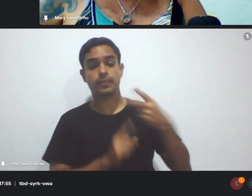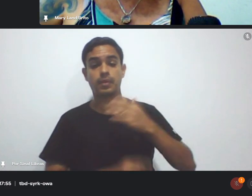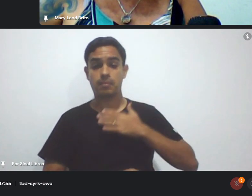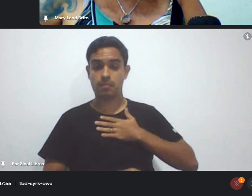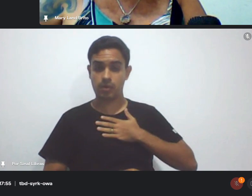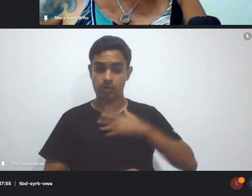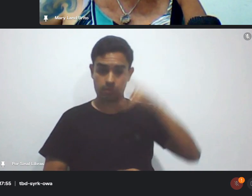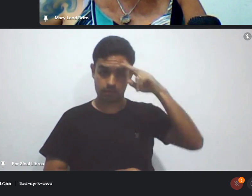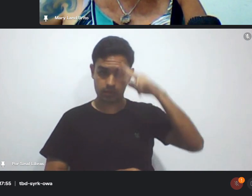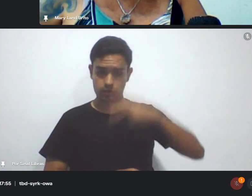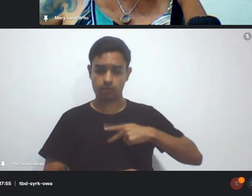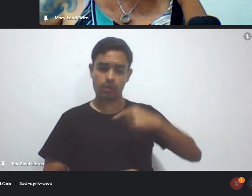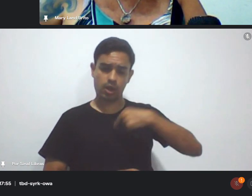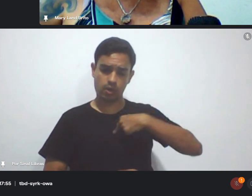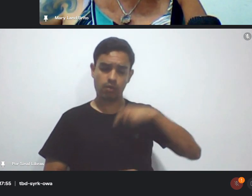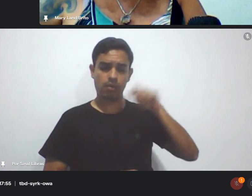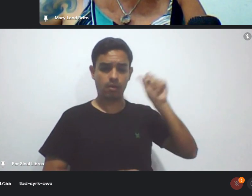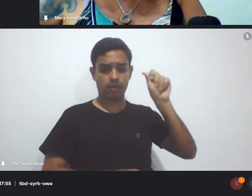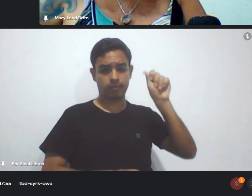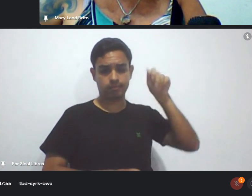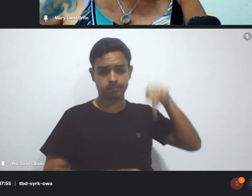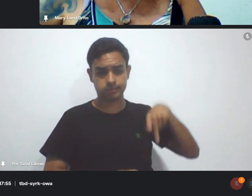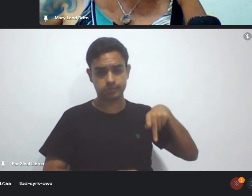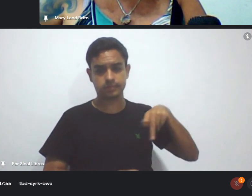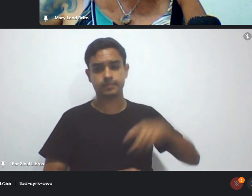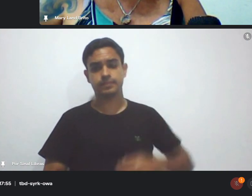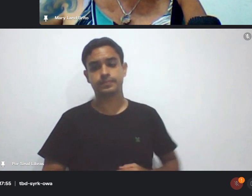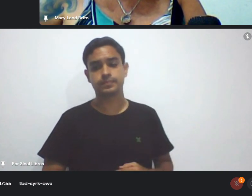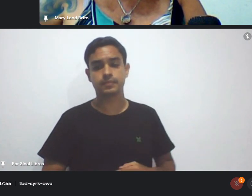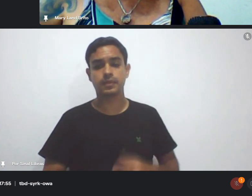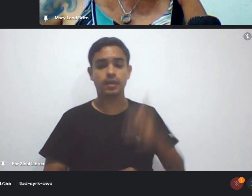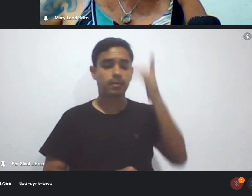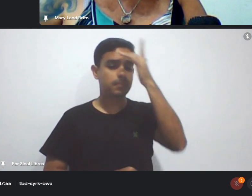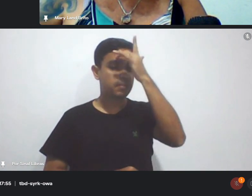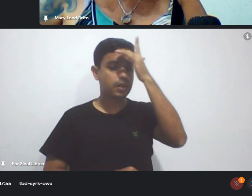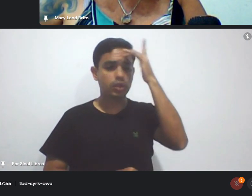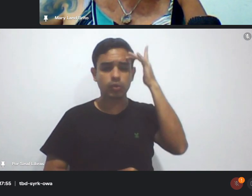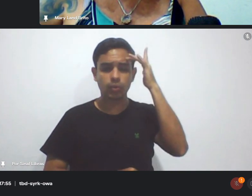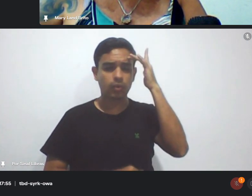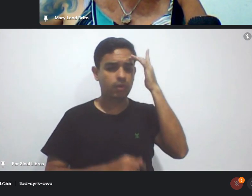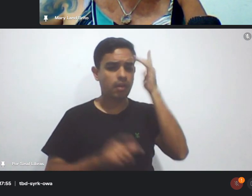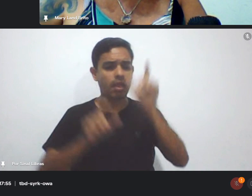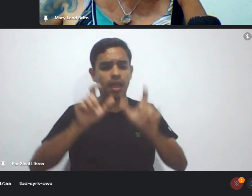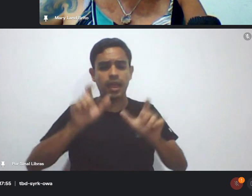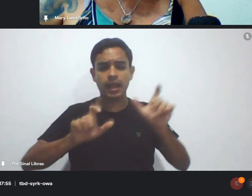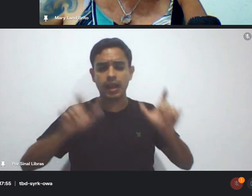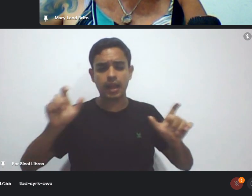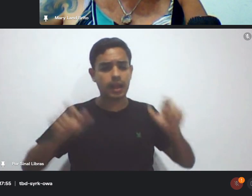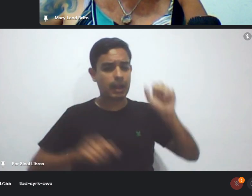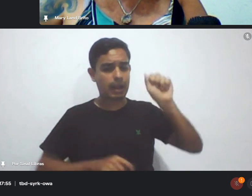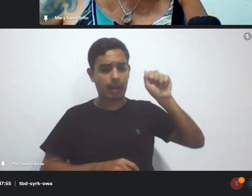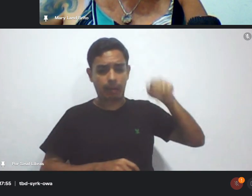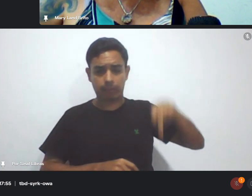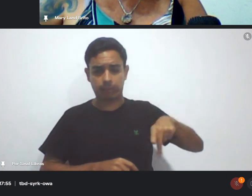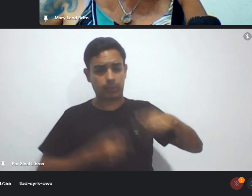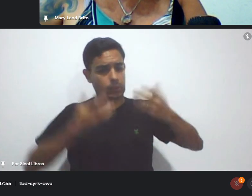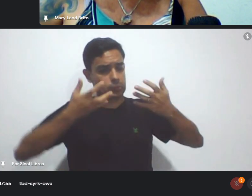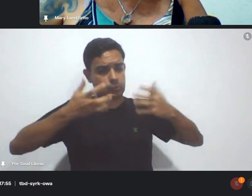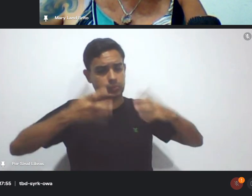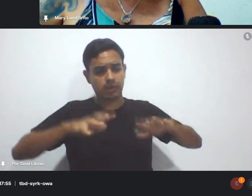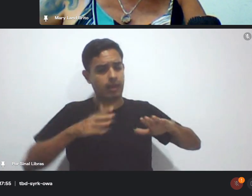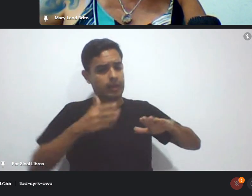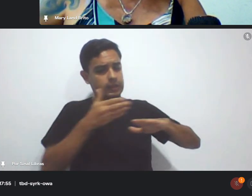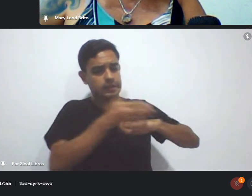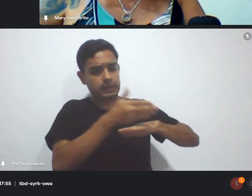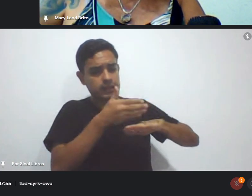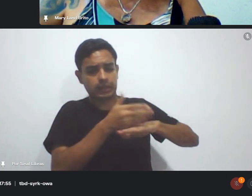eu sou aposentado. Aí muitas pessoas que têm aposentadoria têm medo de entrar nas leis de incentivo à